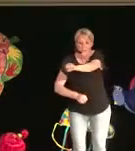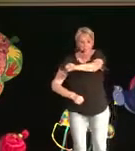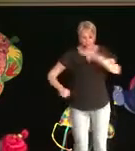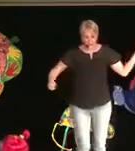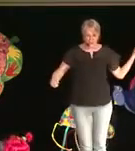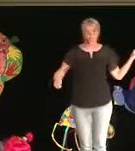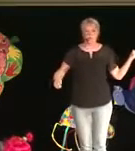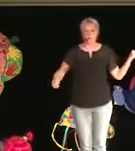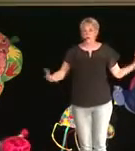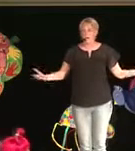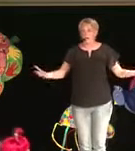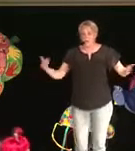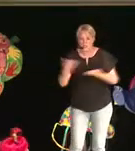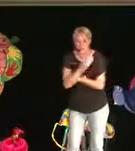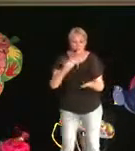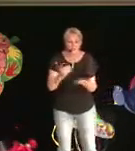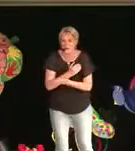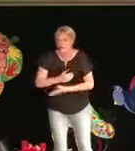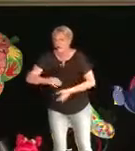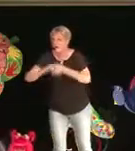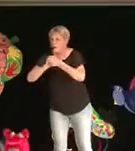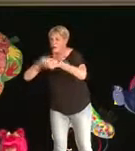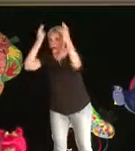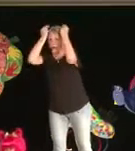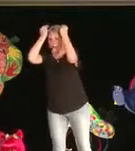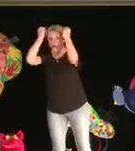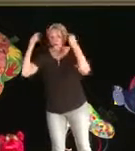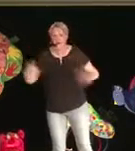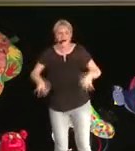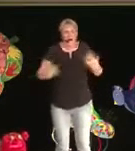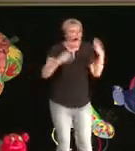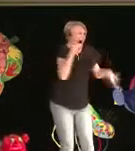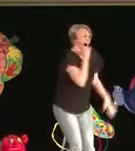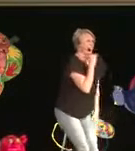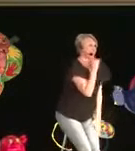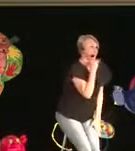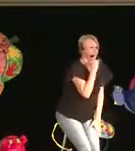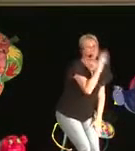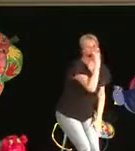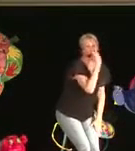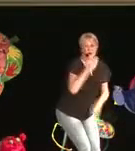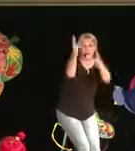il ouvre la porte, il lui dit, ben, qu'est-ce qui se passe, mon ami le lapin? Oh, vite, vite, vite, c'est le loup, il